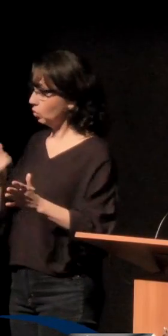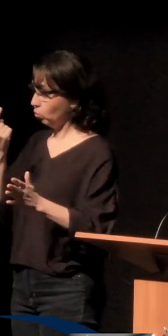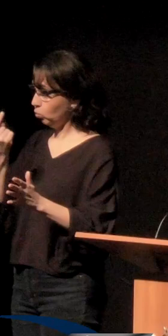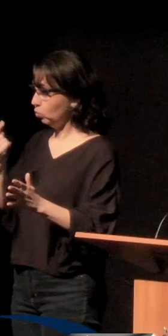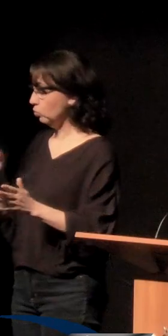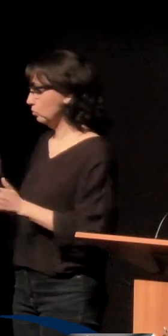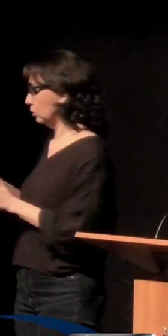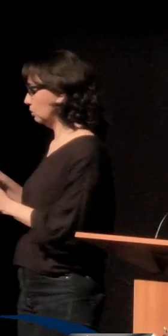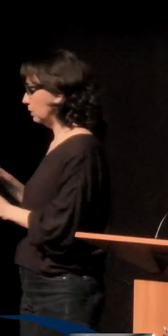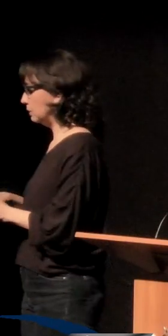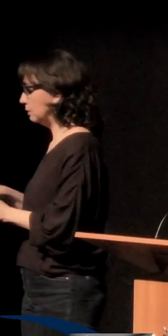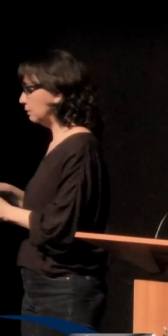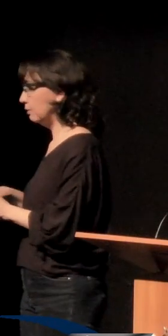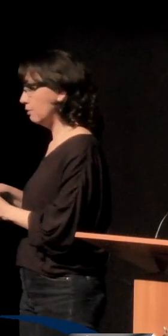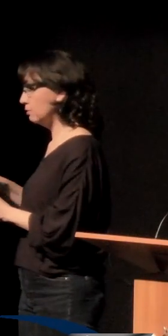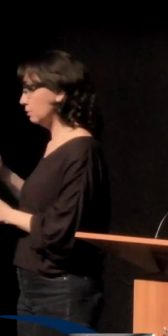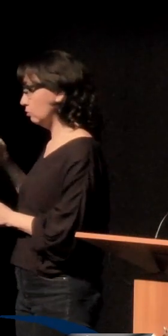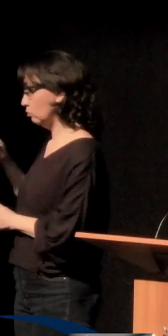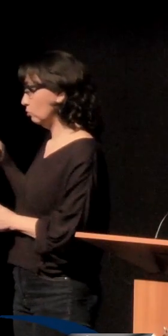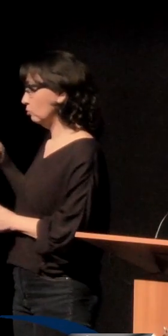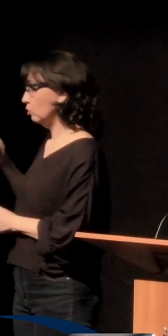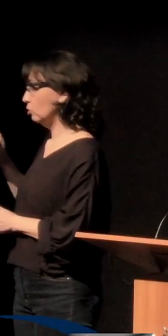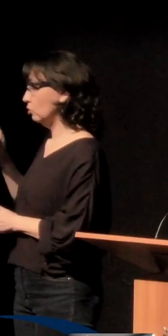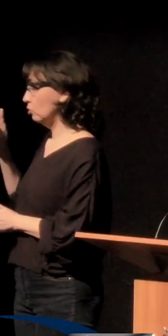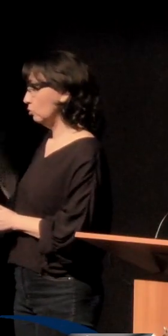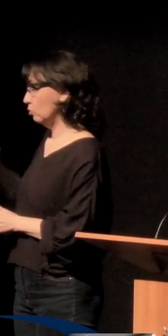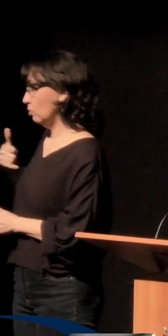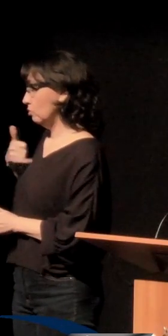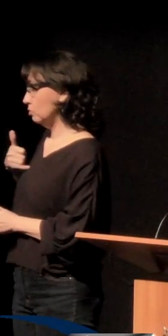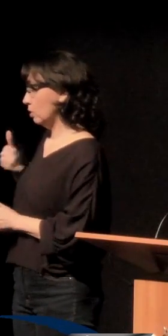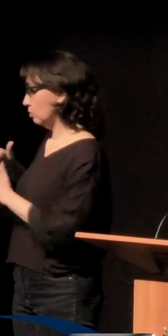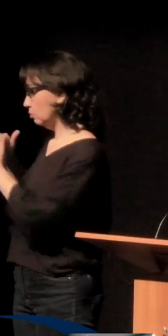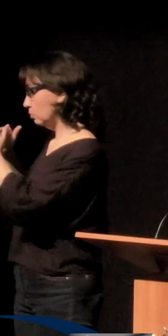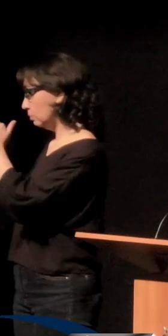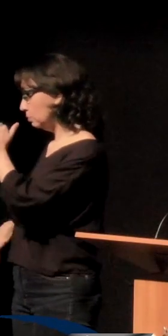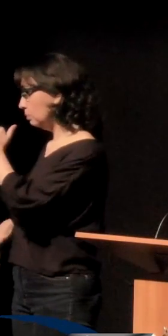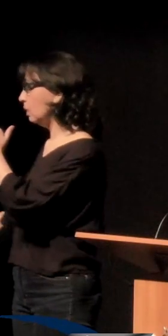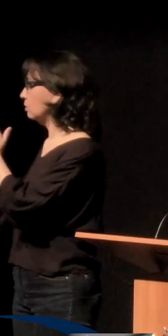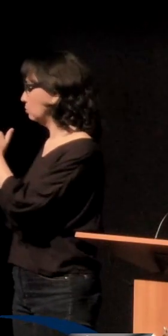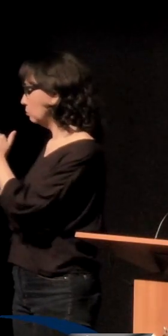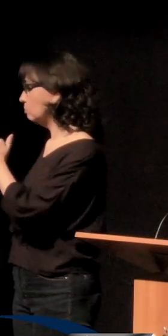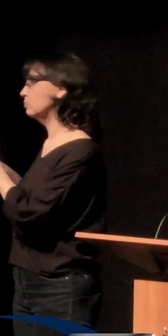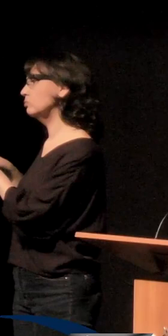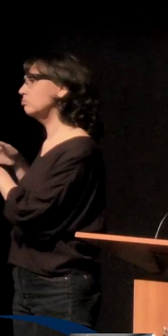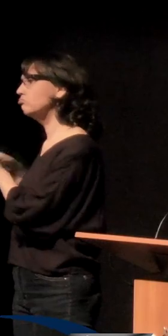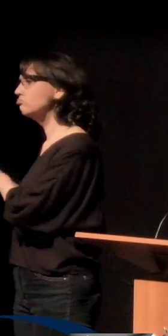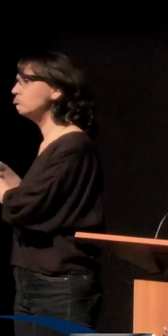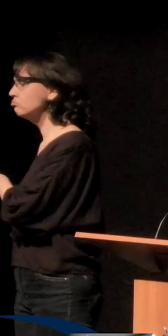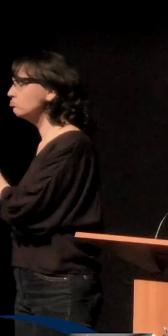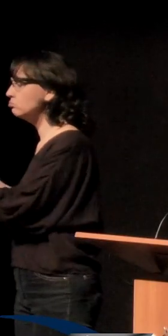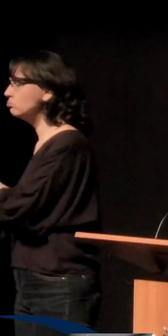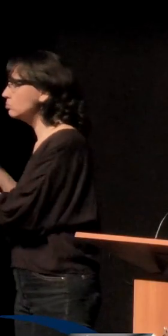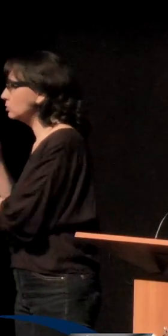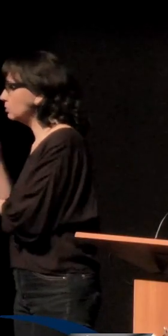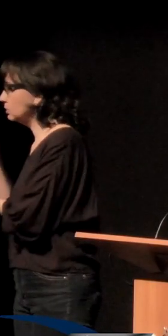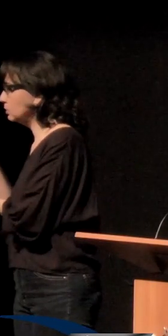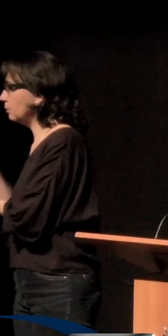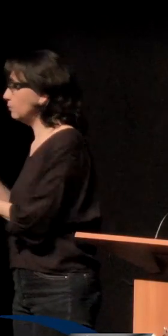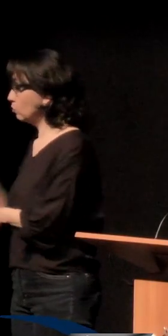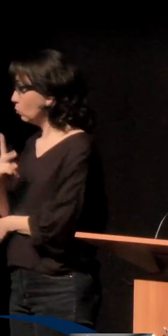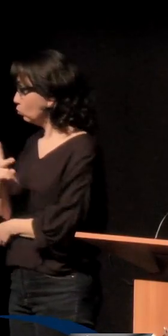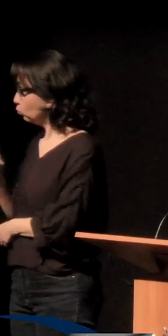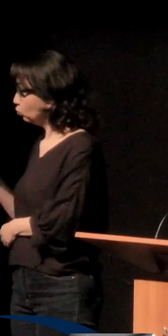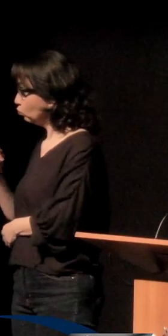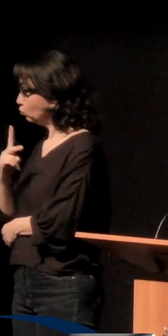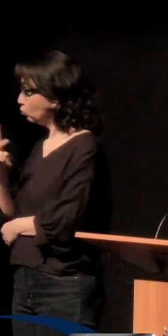os dois trazem o mesmo conceito a mesma definição de Alimentação adequada e saudável a gente vai ver também não sei se ficou